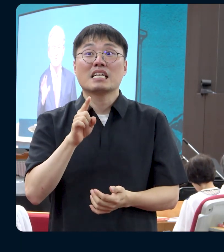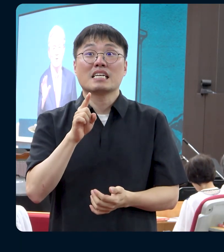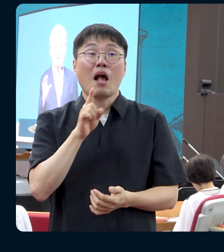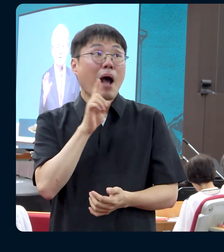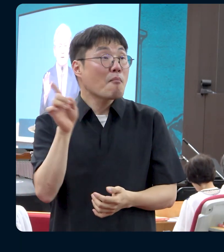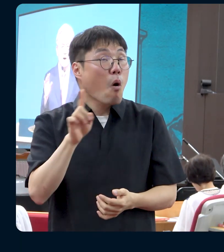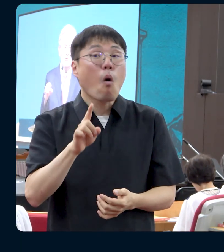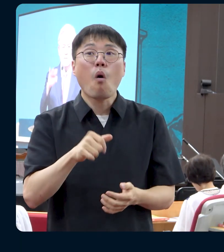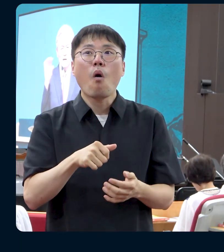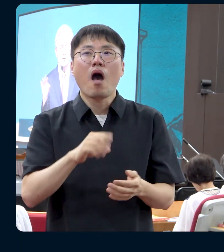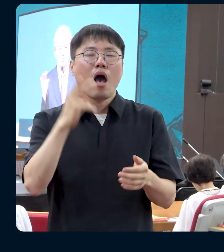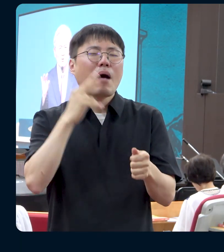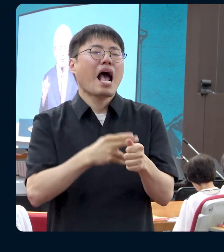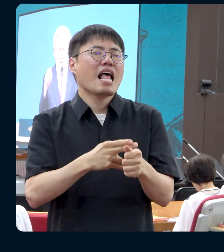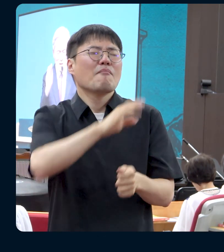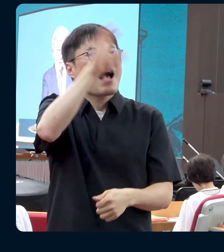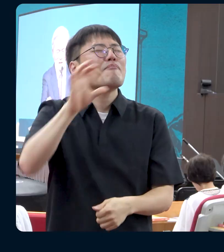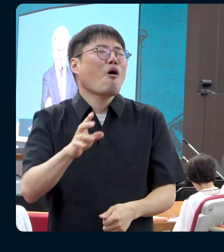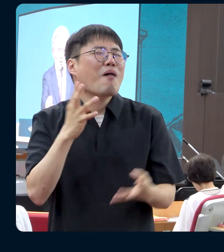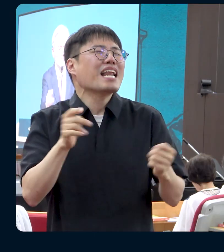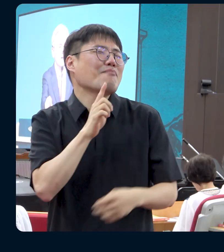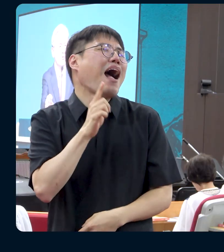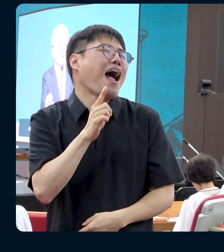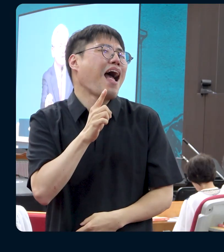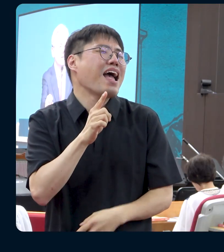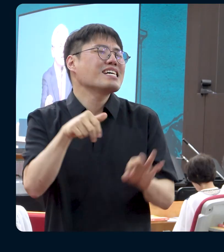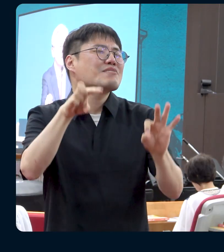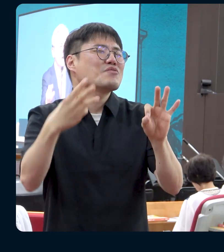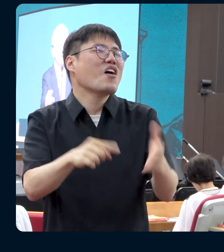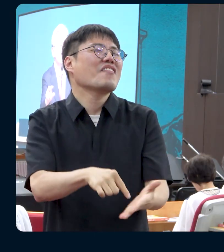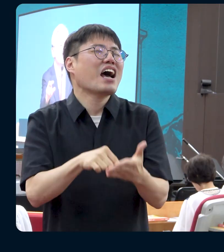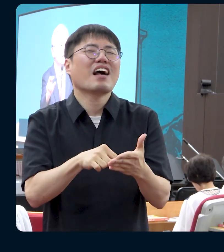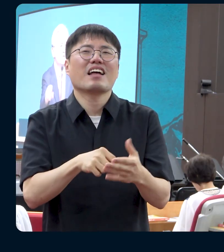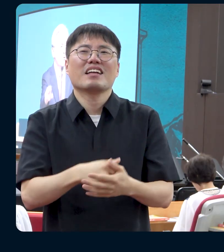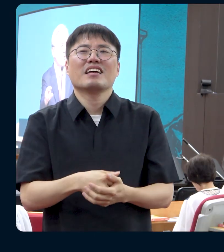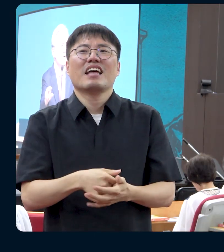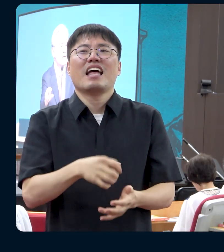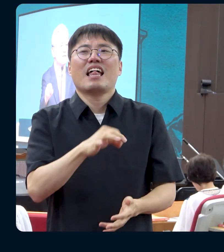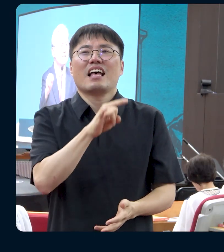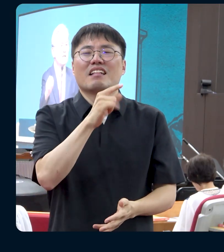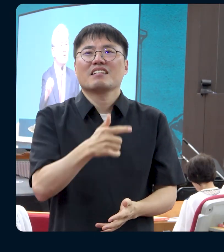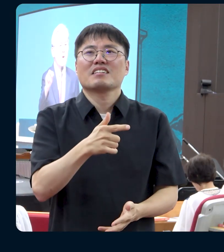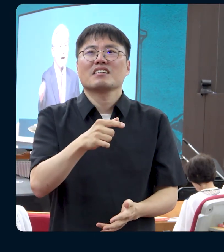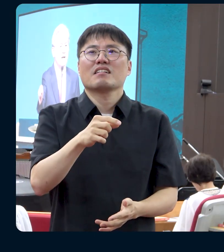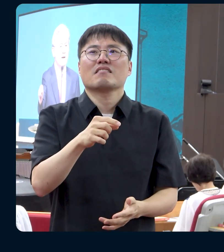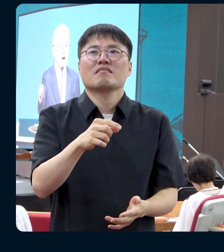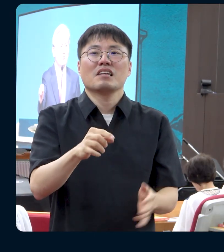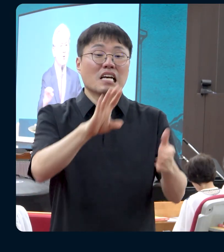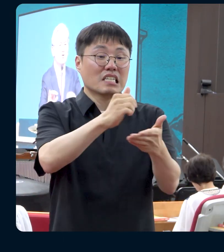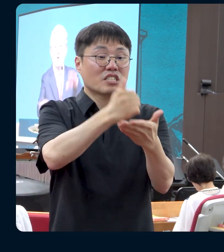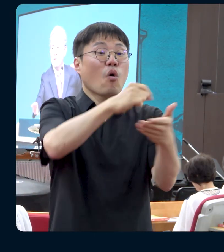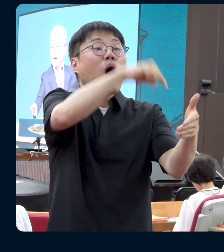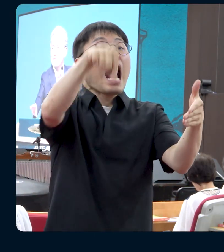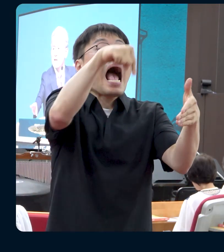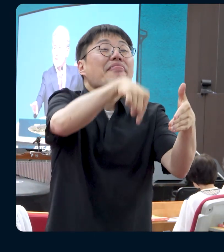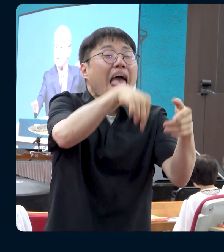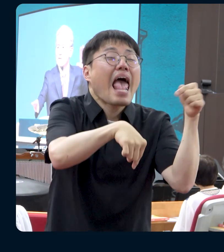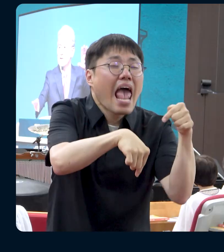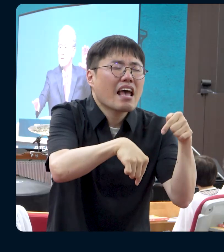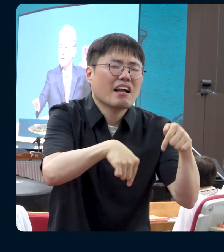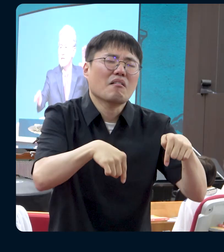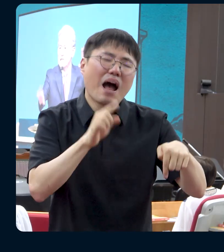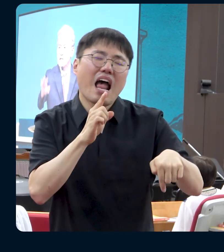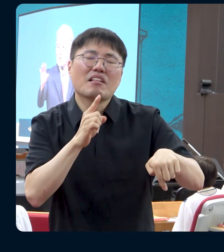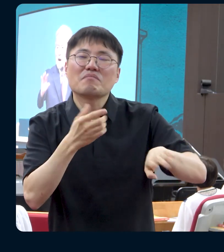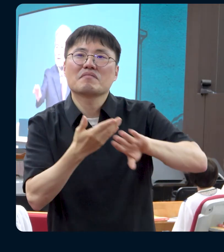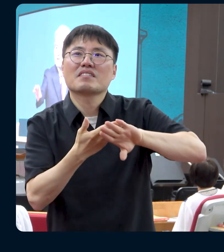이 디아크리스톤은요, 바울이 많이 쓰고 있고 이 10절에도 나오는 엔 크리스토, 그러니까 그리스도 안에라고 정말